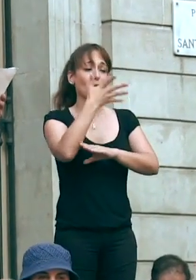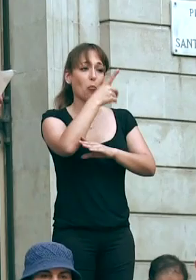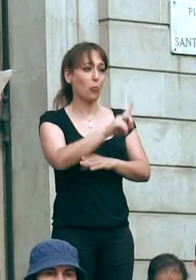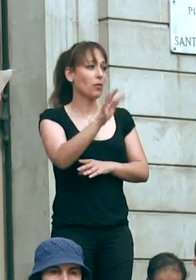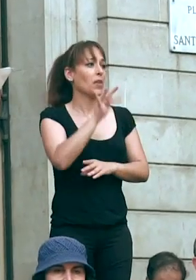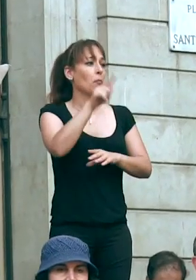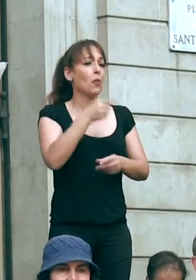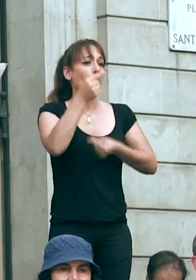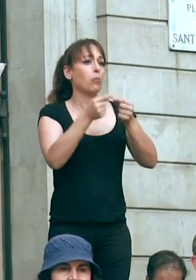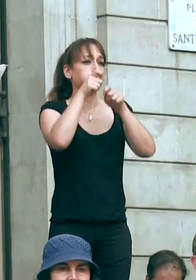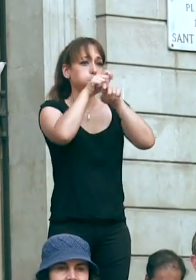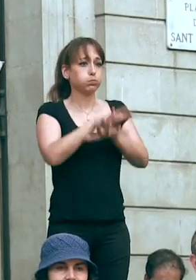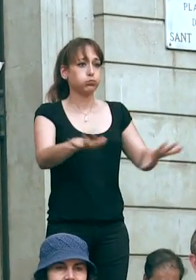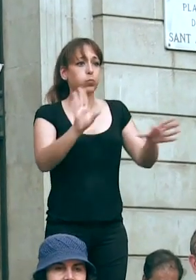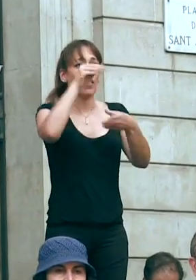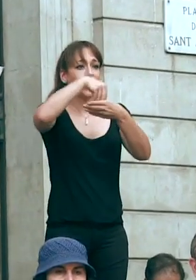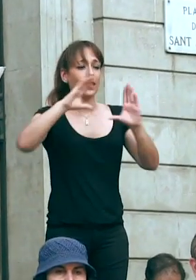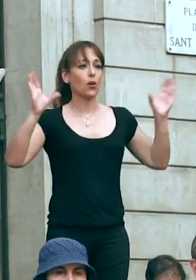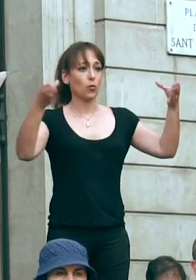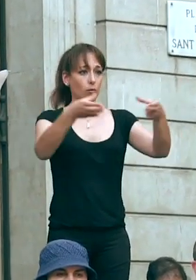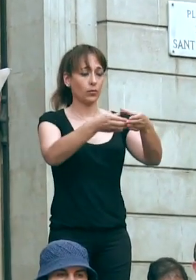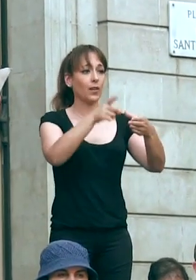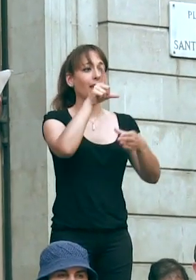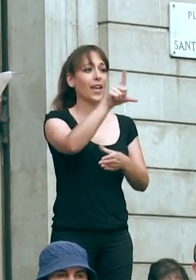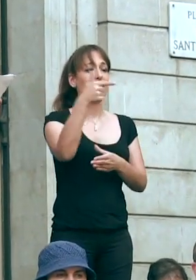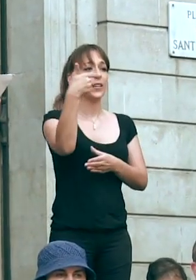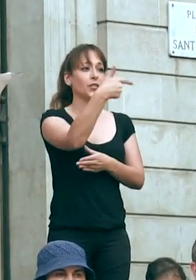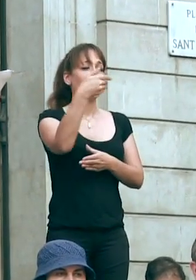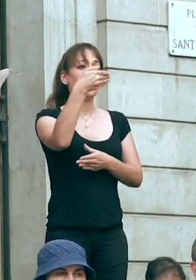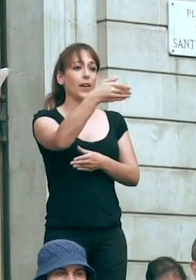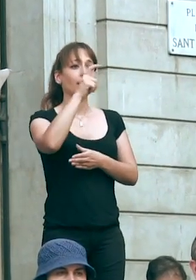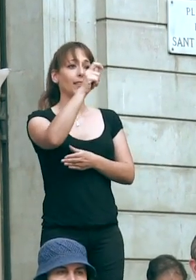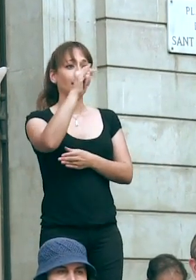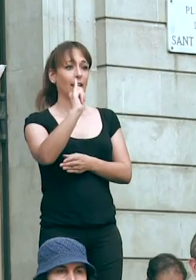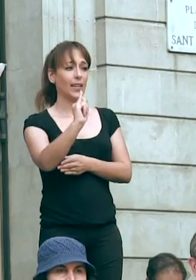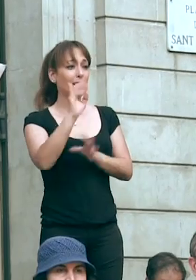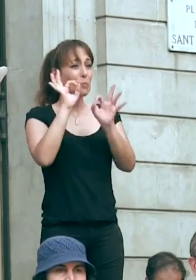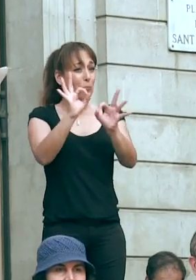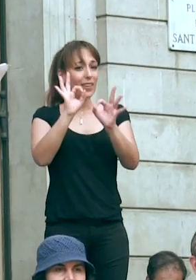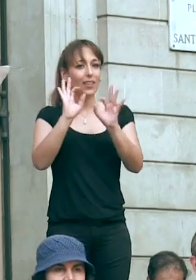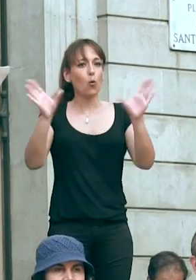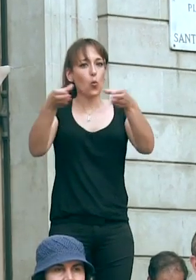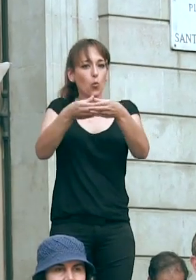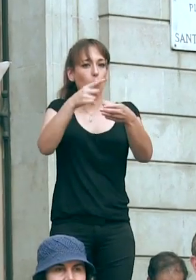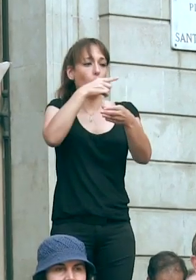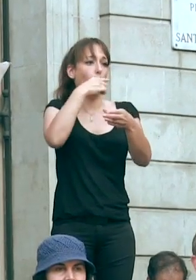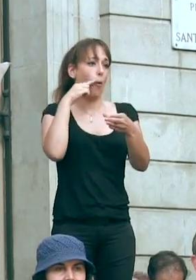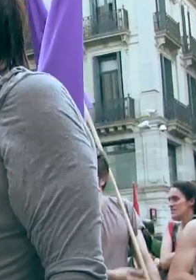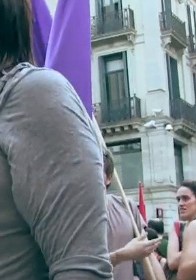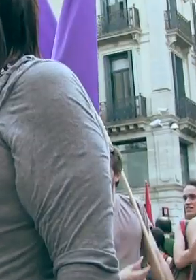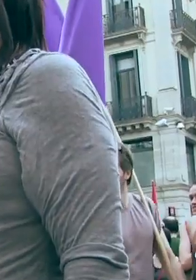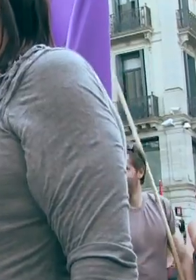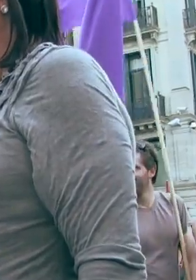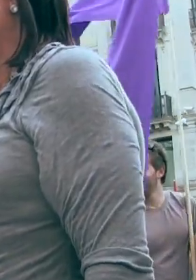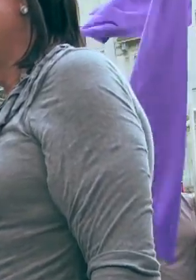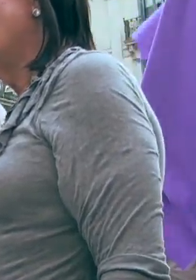segueix expandint-se en el col·lectiu LGBTI i especialment entre els homes homosexuals i